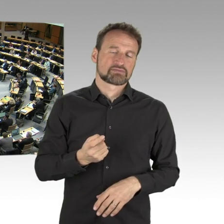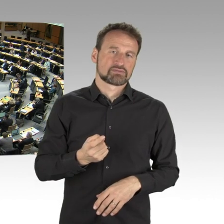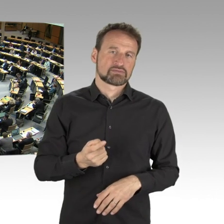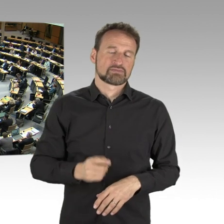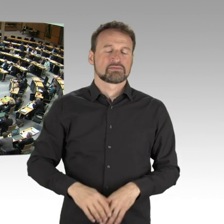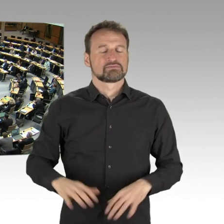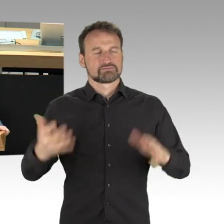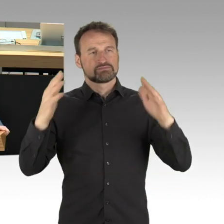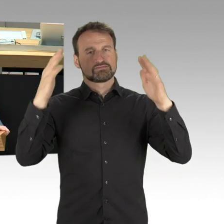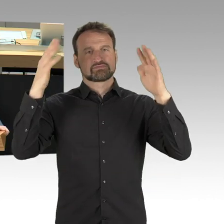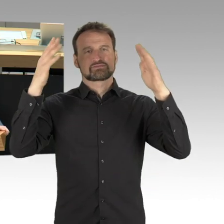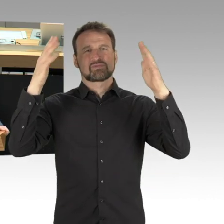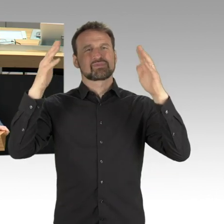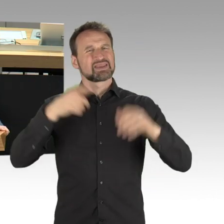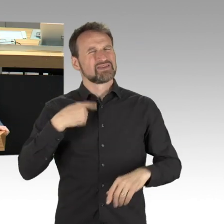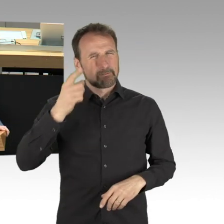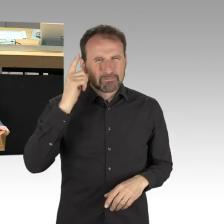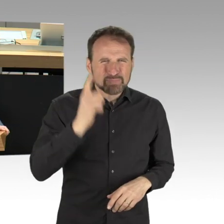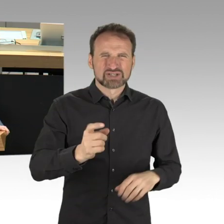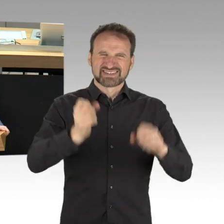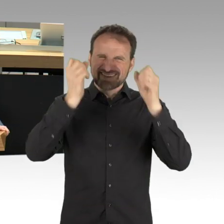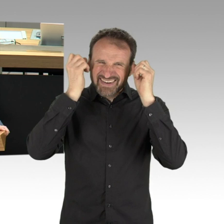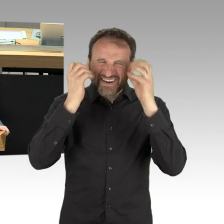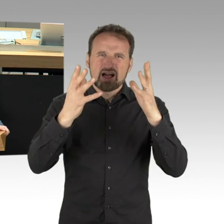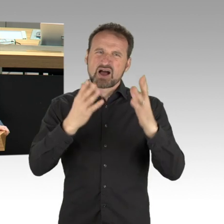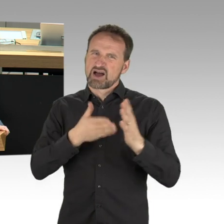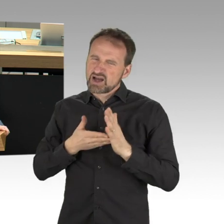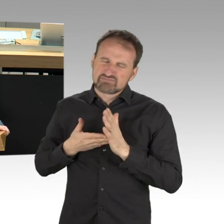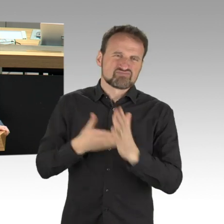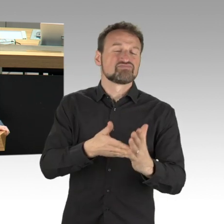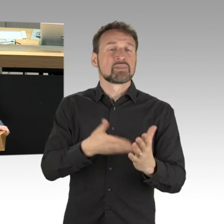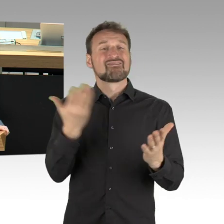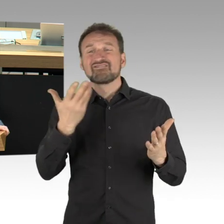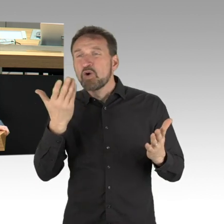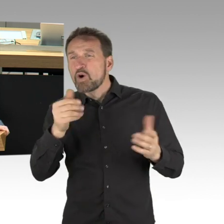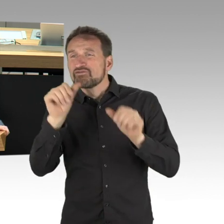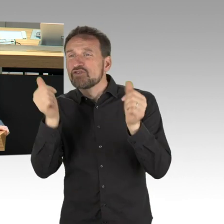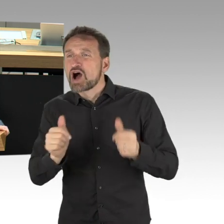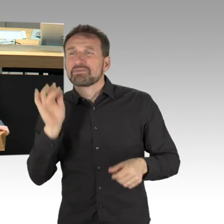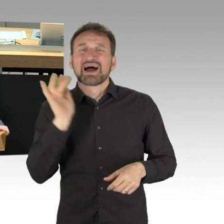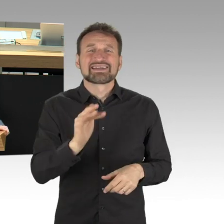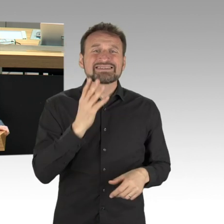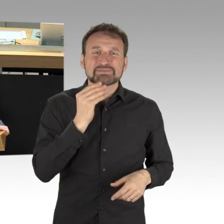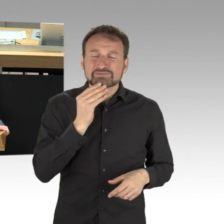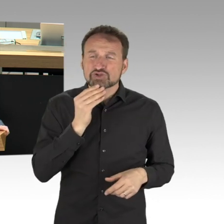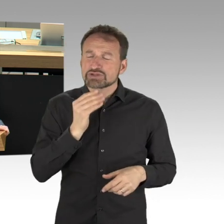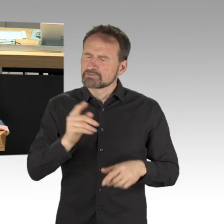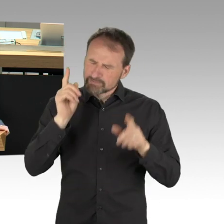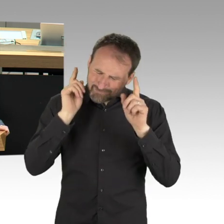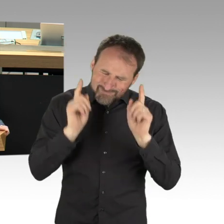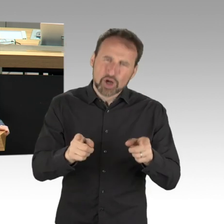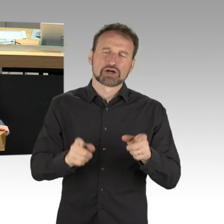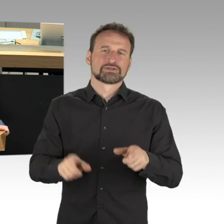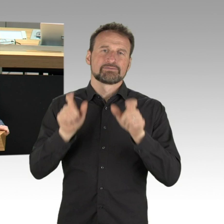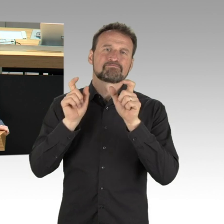Wir müssen entschiedener gegen alle Formen von Antisemitismus vorgehen. So auch gegen den unsäglichen Al-Quds-Marsch, der jedes